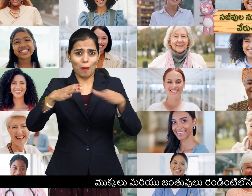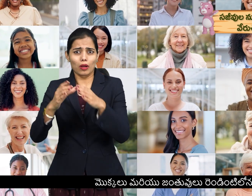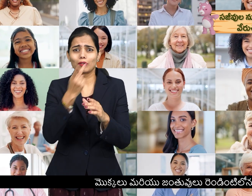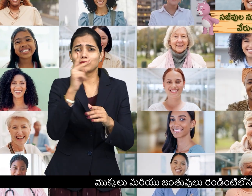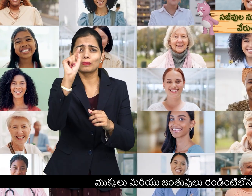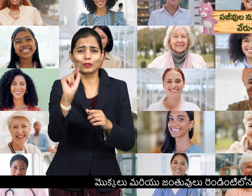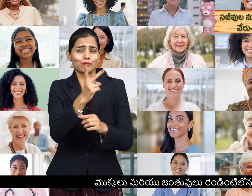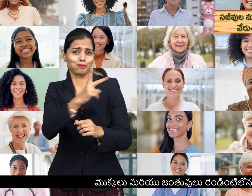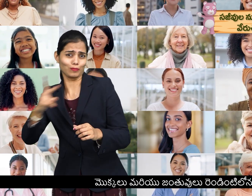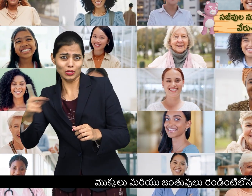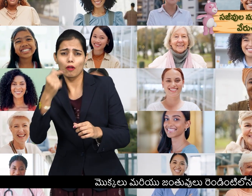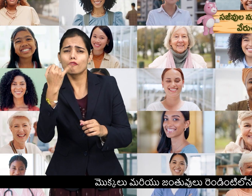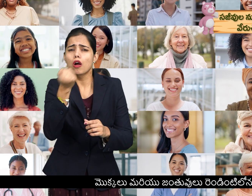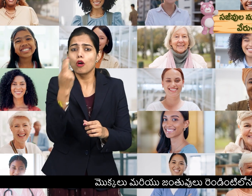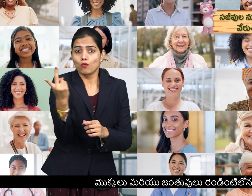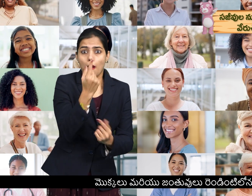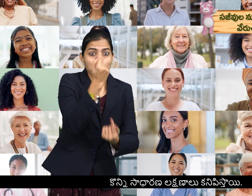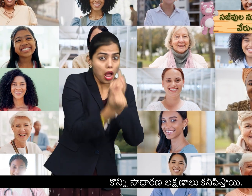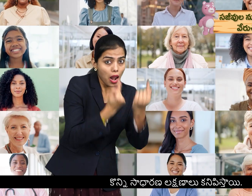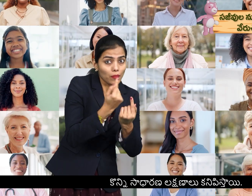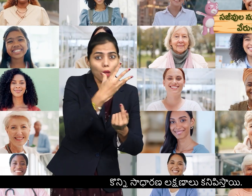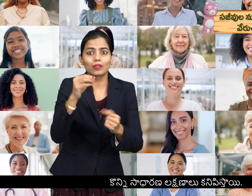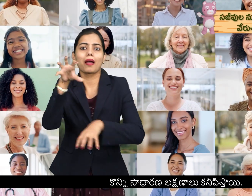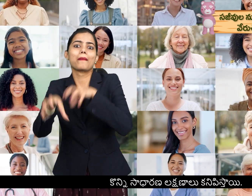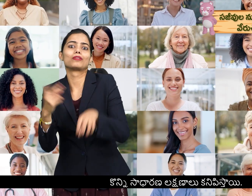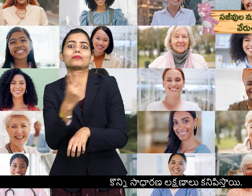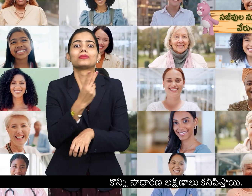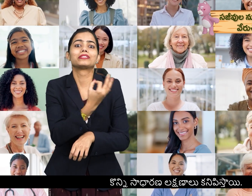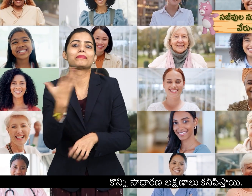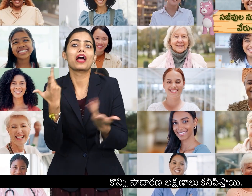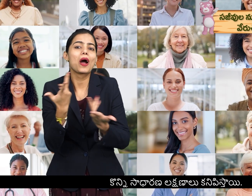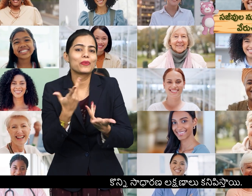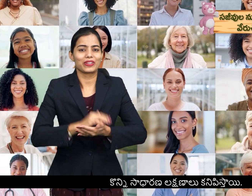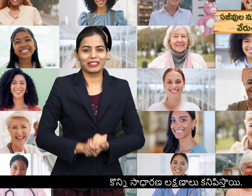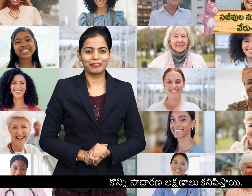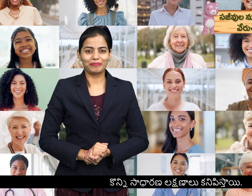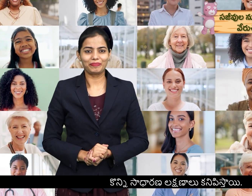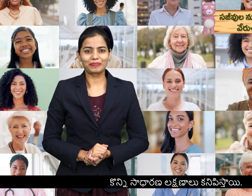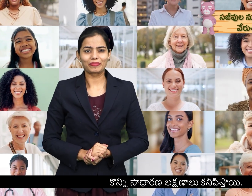మొక్కలు మరియు జంతువులు రెండింటిలోనూ కొన్ని సాధారణ లక్షణాలు కనిపిస్తాయి.